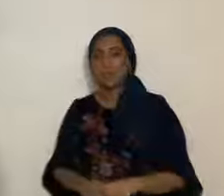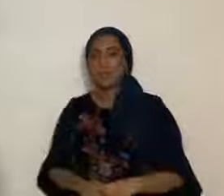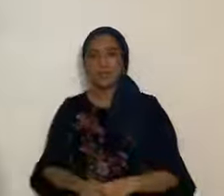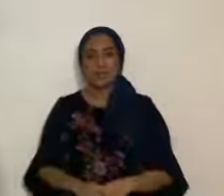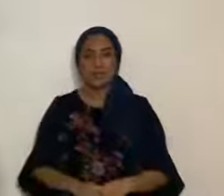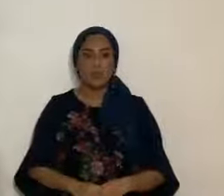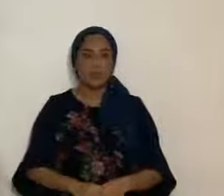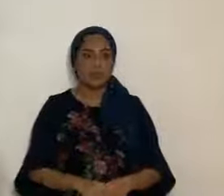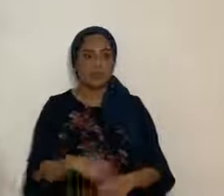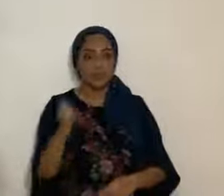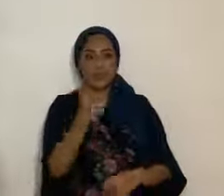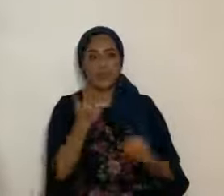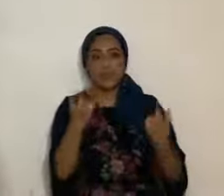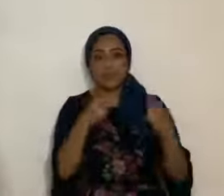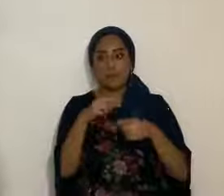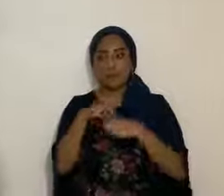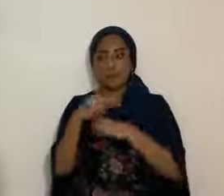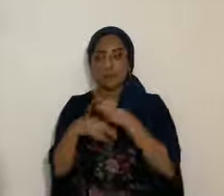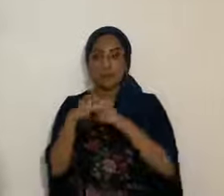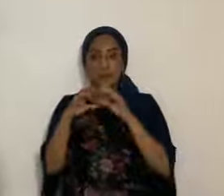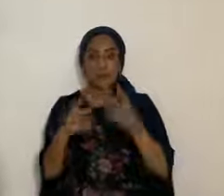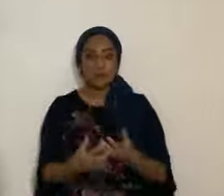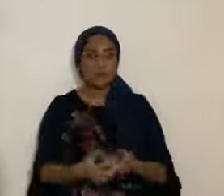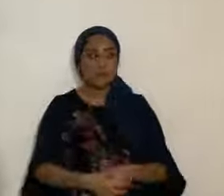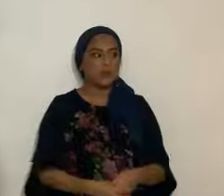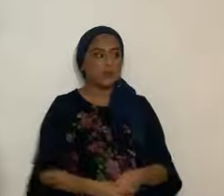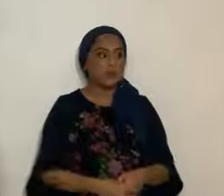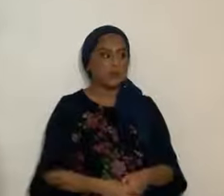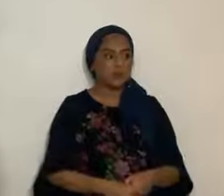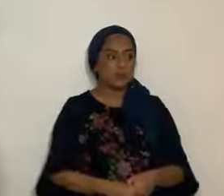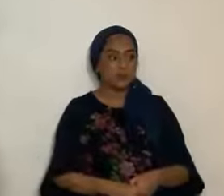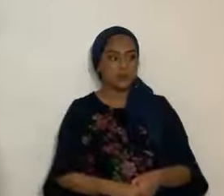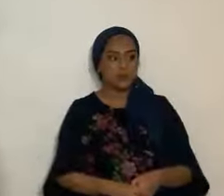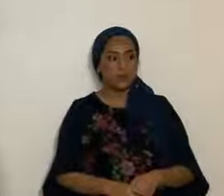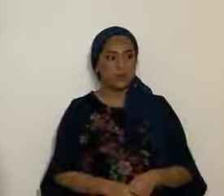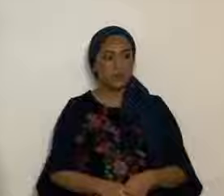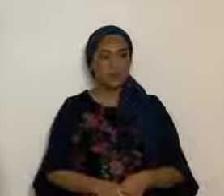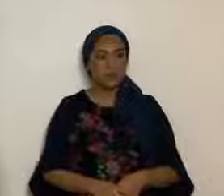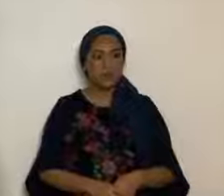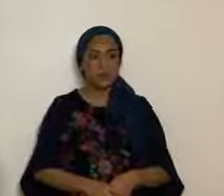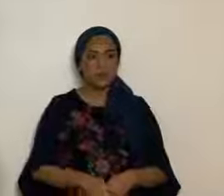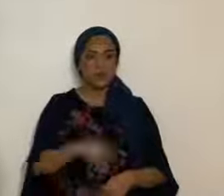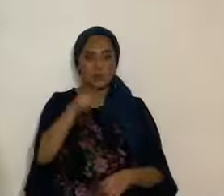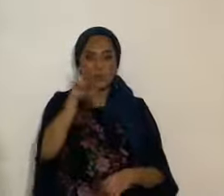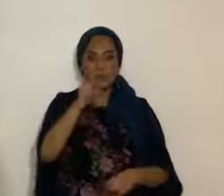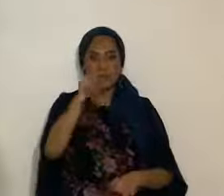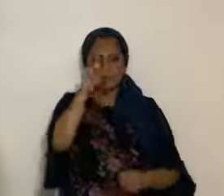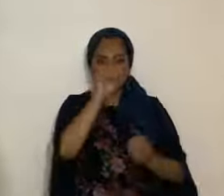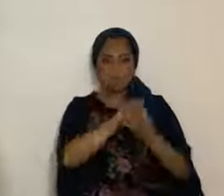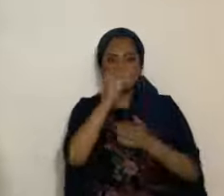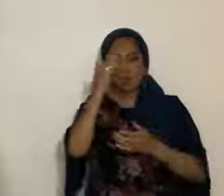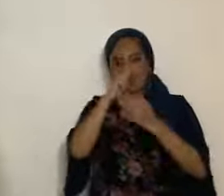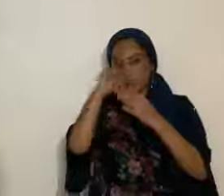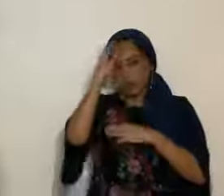está sucediendo en el mundo. Que no, con que tú creas, el Eterno ha de multiplicar